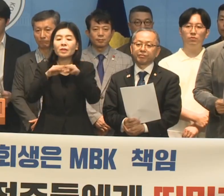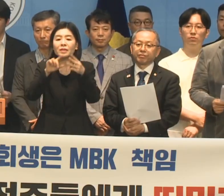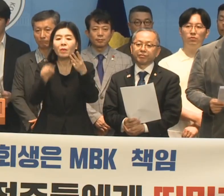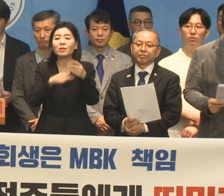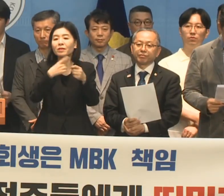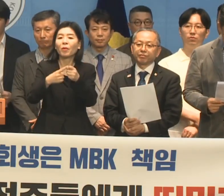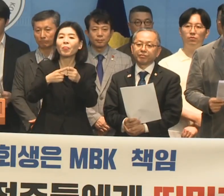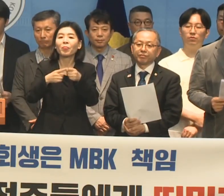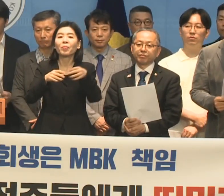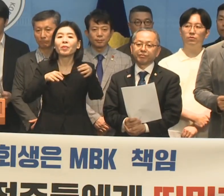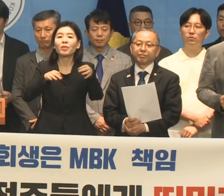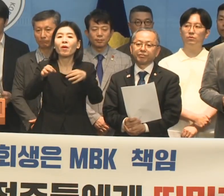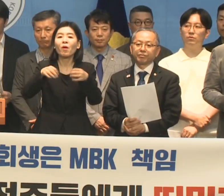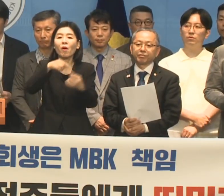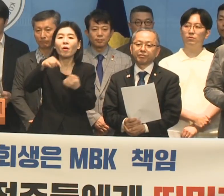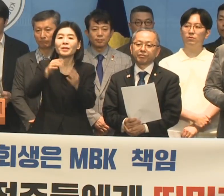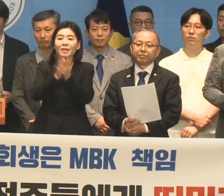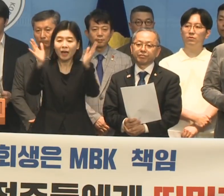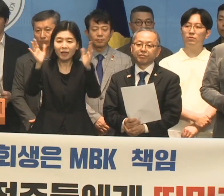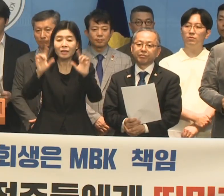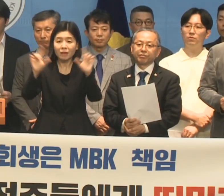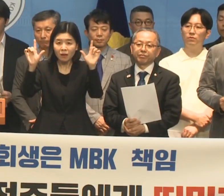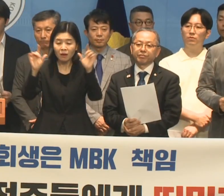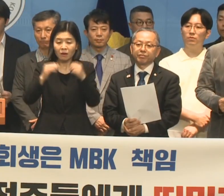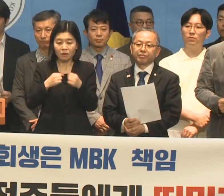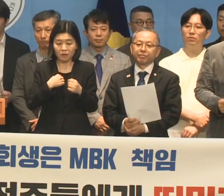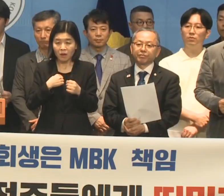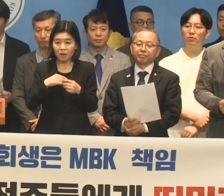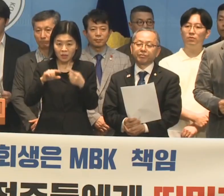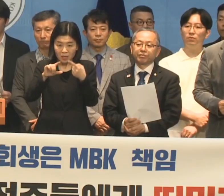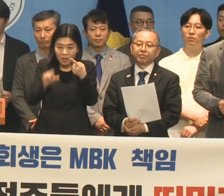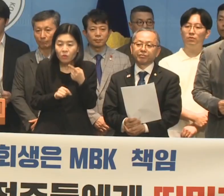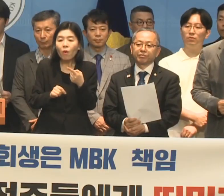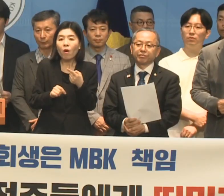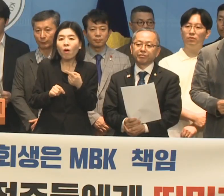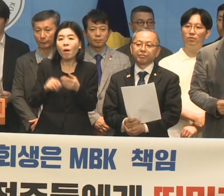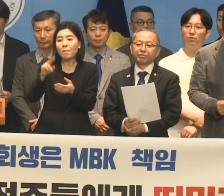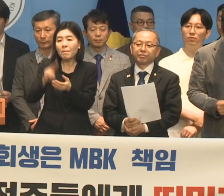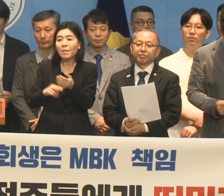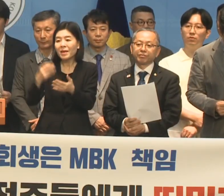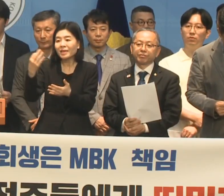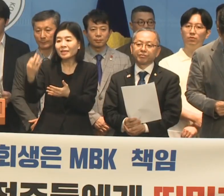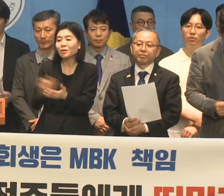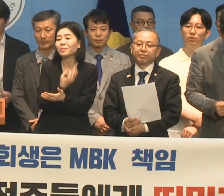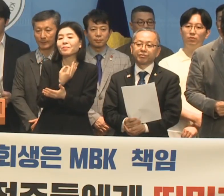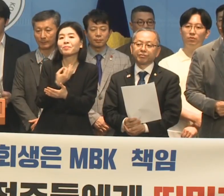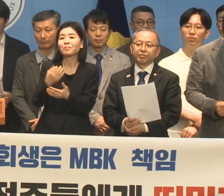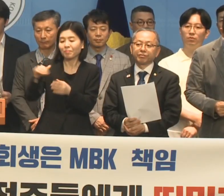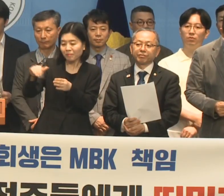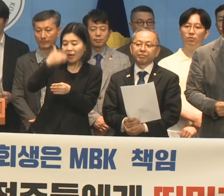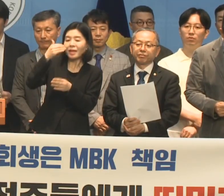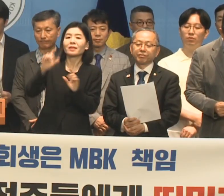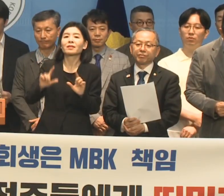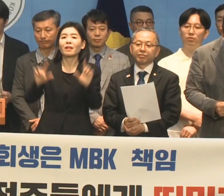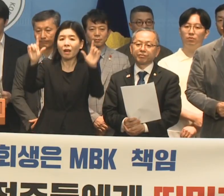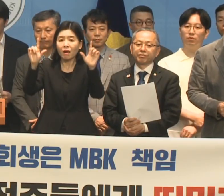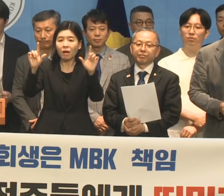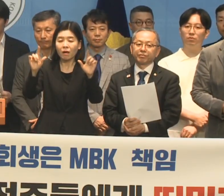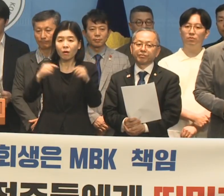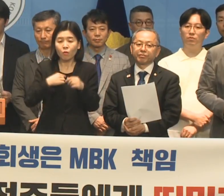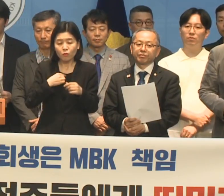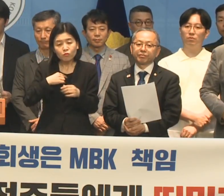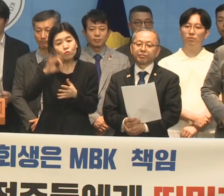영업일로서 저희 입점 점주들에게는 1월 판매 대금이 입금되는 날입니다. 저희 입점 점주들은